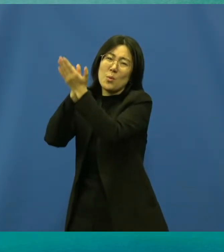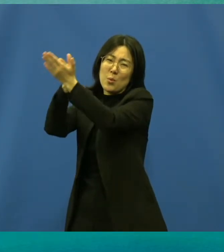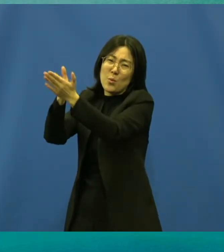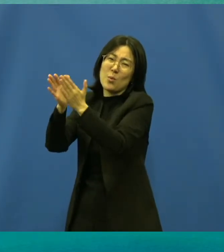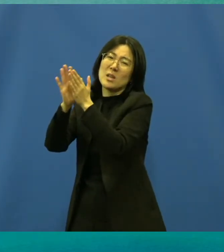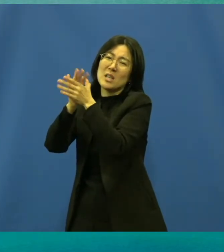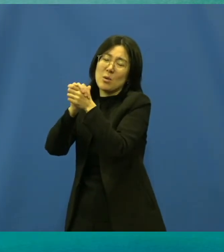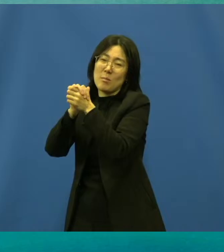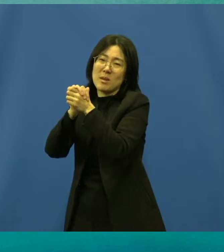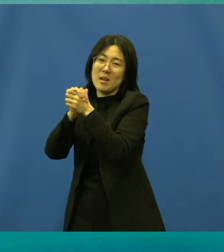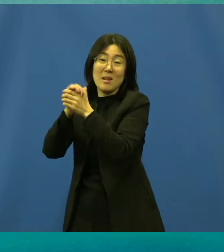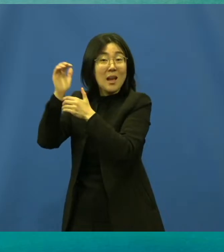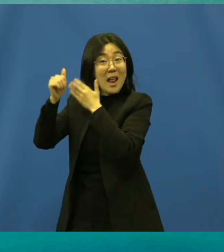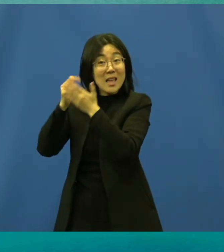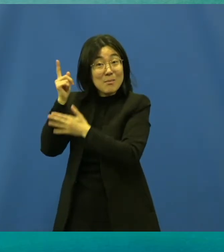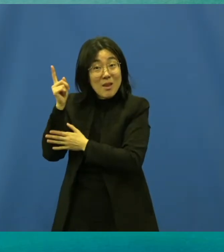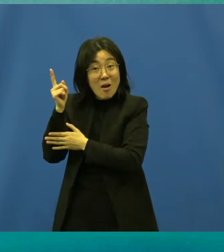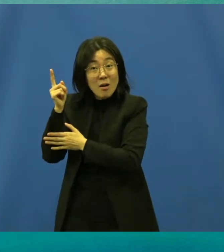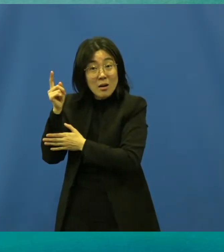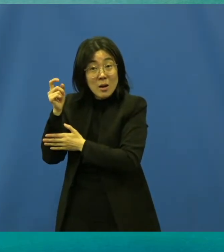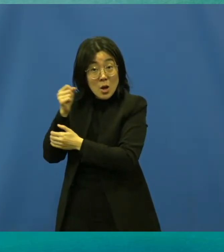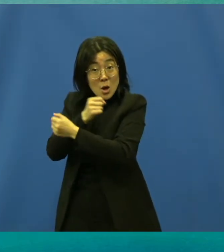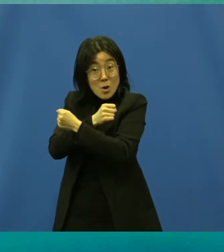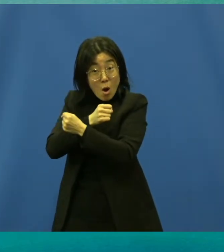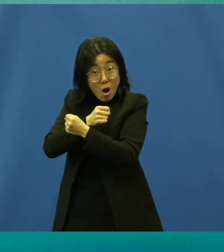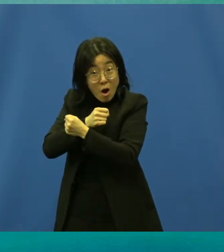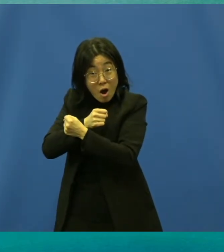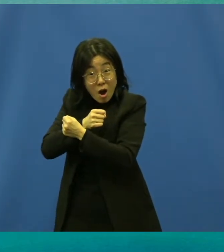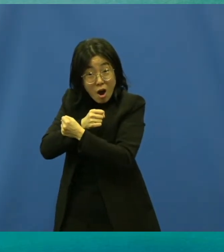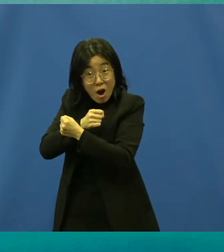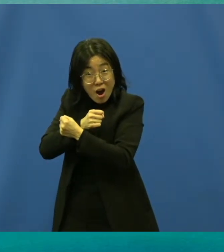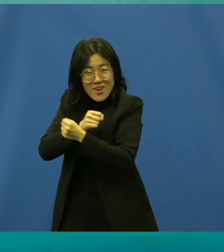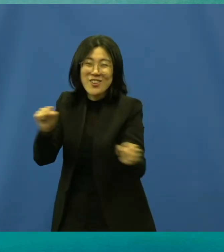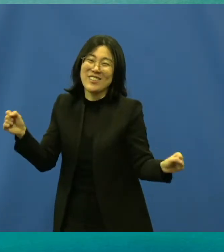하나님은 그를 용서하시고 받아들여 주십니다.